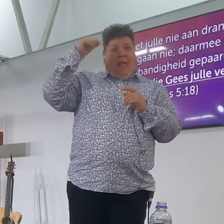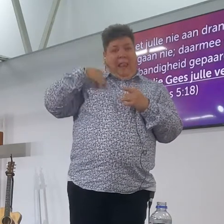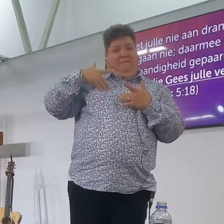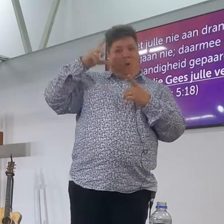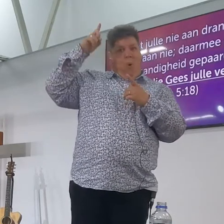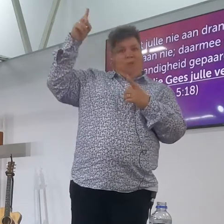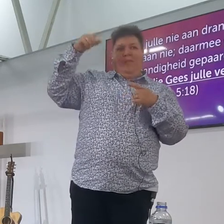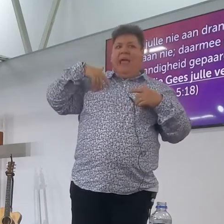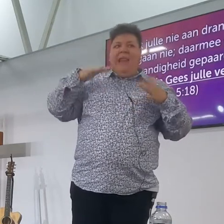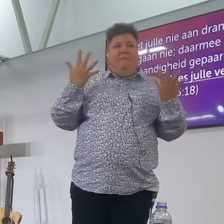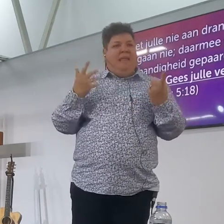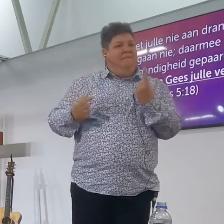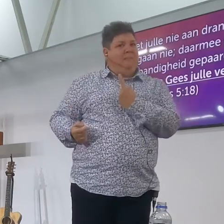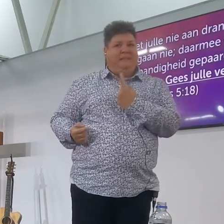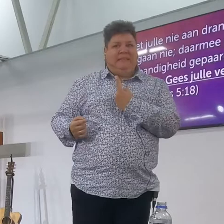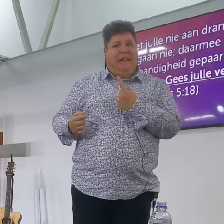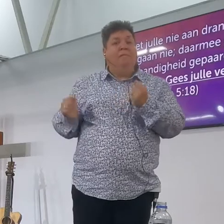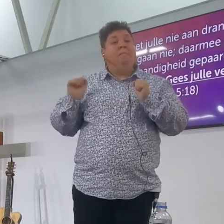nou skielik op die